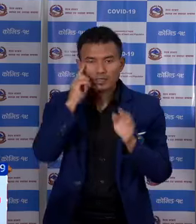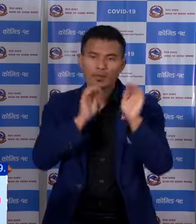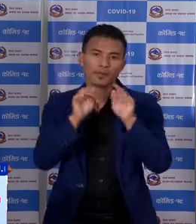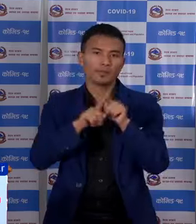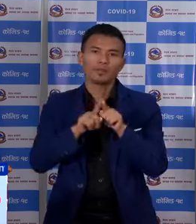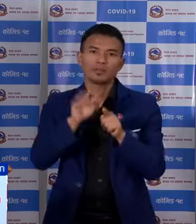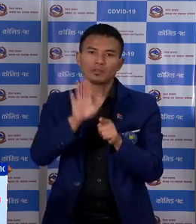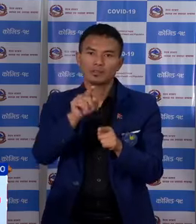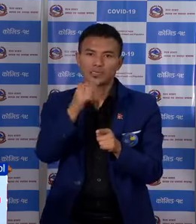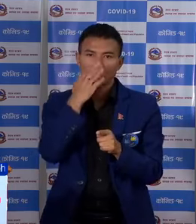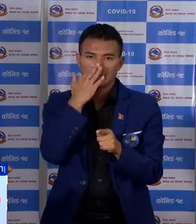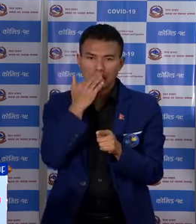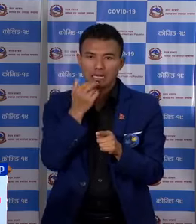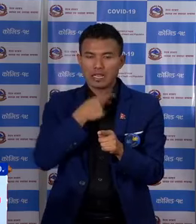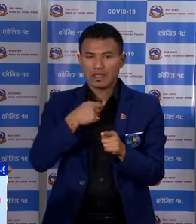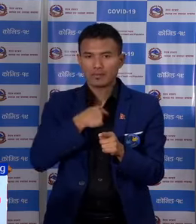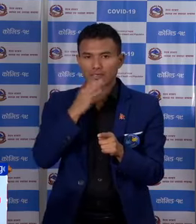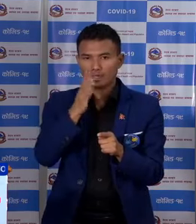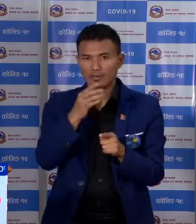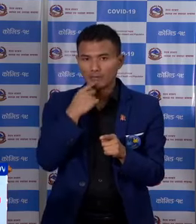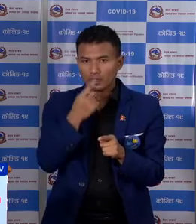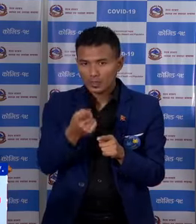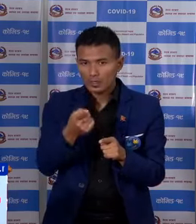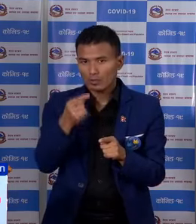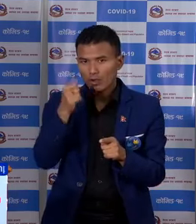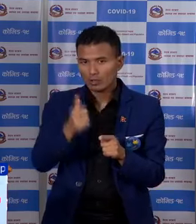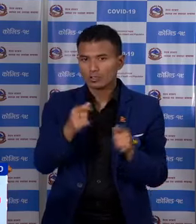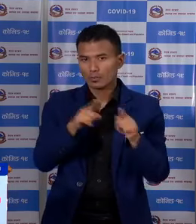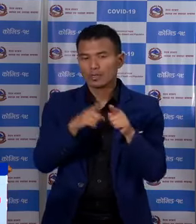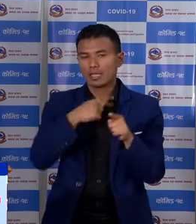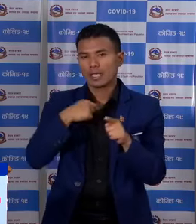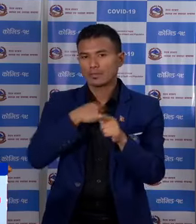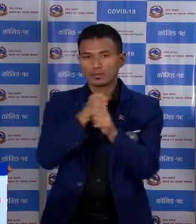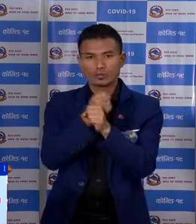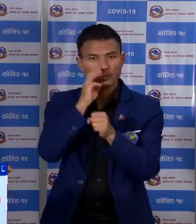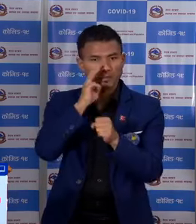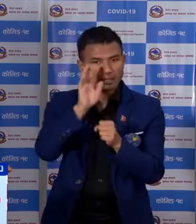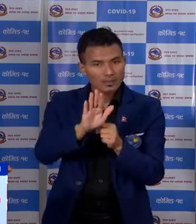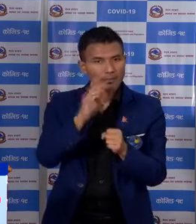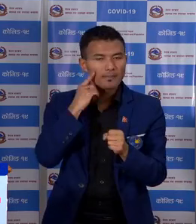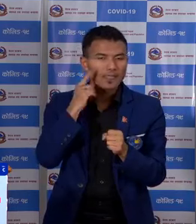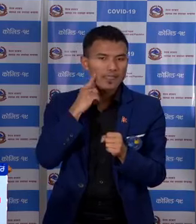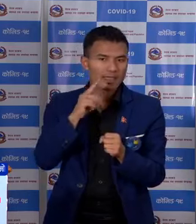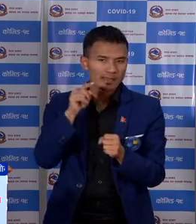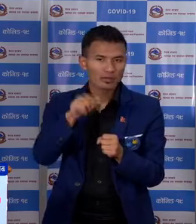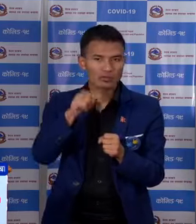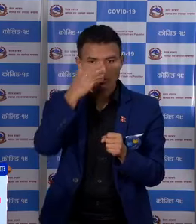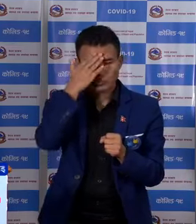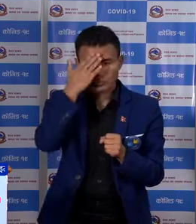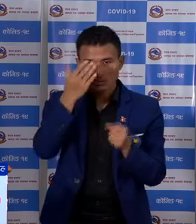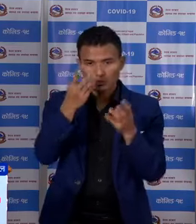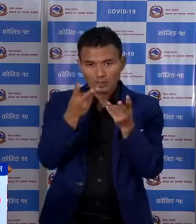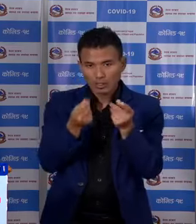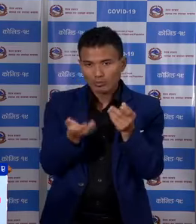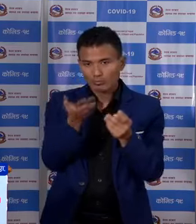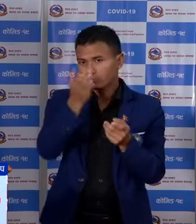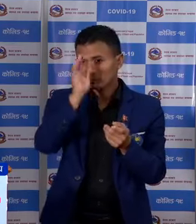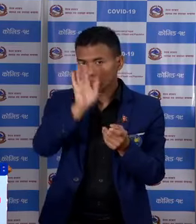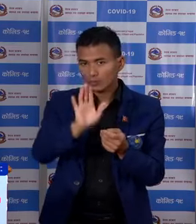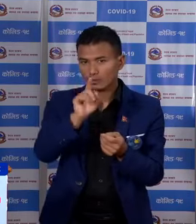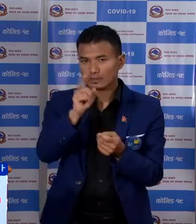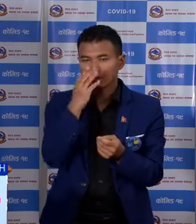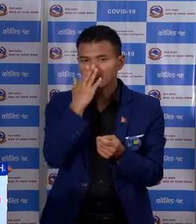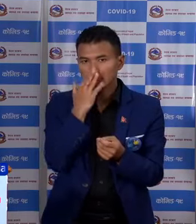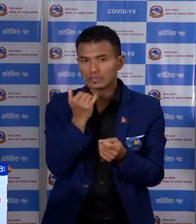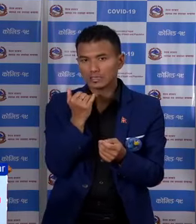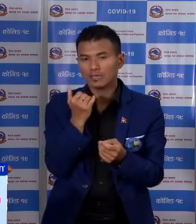रहे कोले। जो इसाबले हामी ले भन्नु पर्दाखेरी, अजाई पनी हामी जो खिम्मा छाूं, दिन पर्ते दिन यो संख्या बरी नहीं रहे कोछ, तेसे